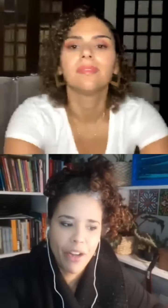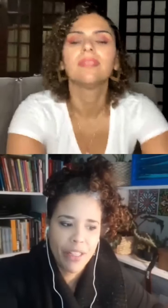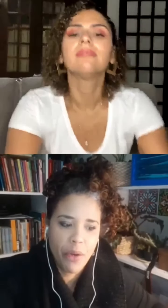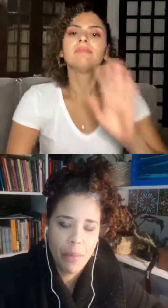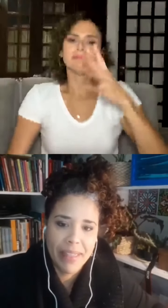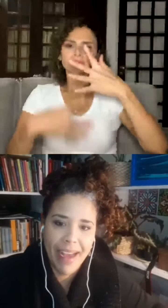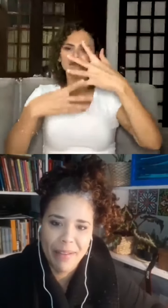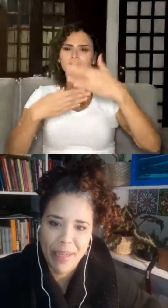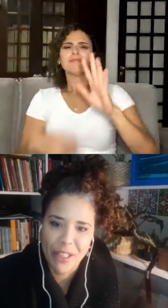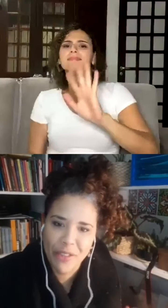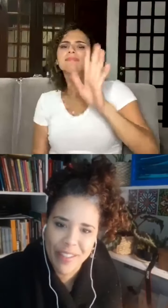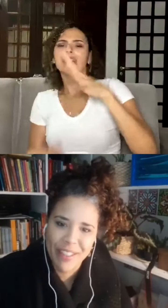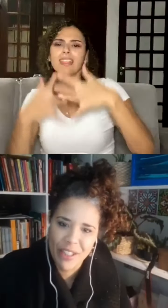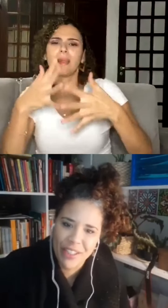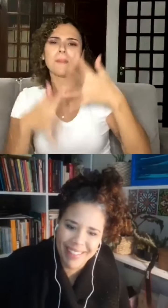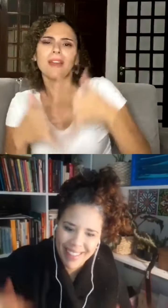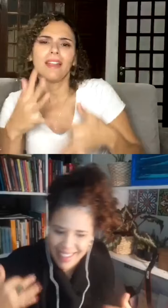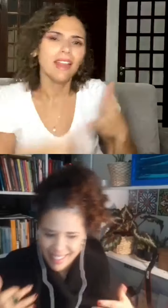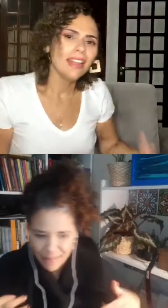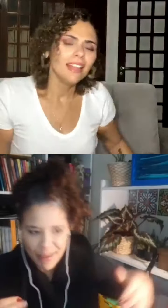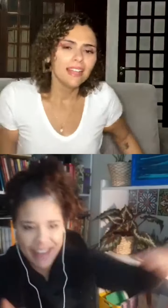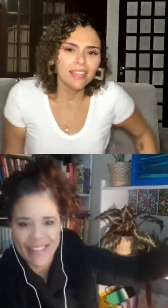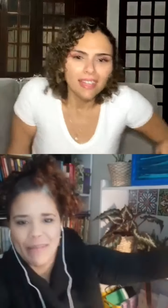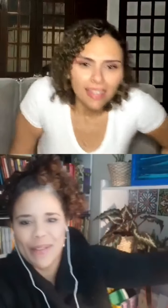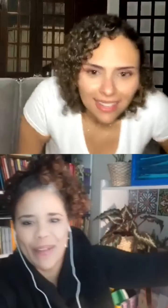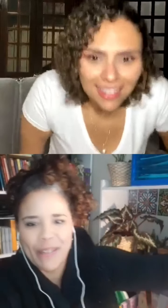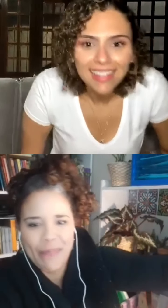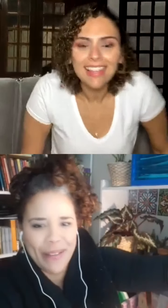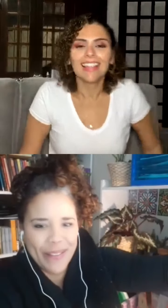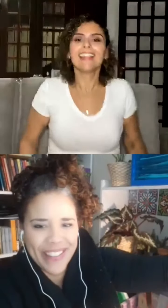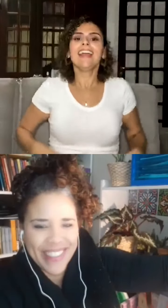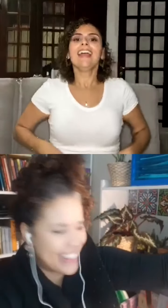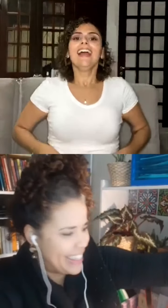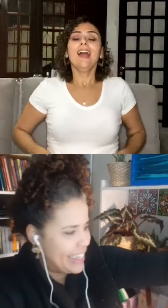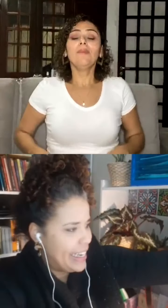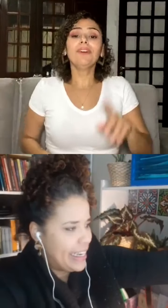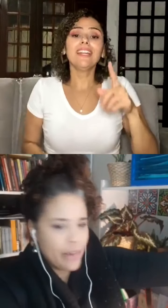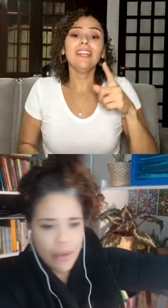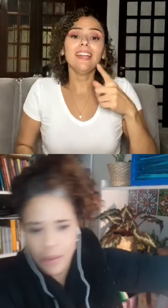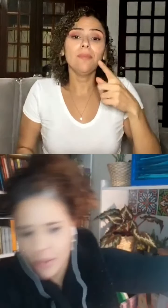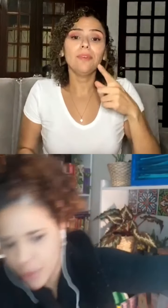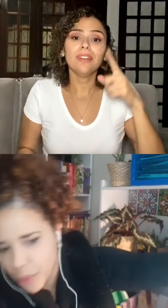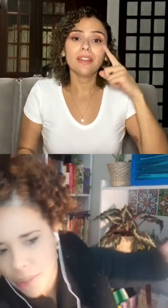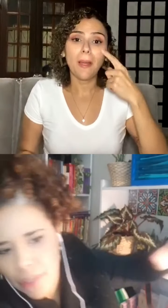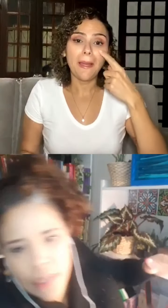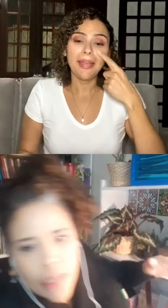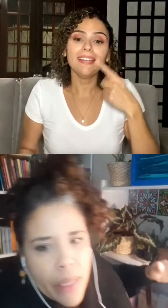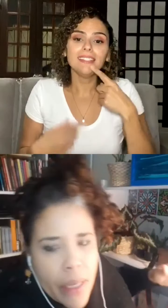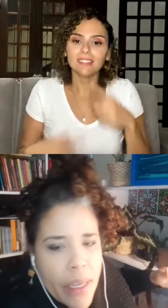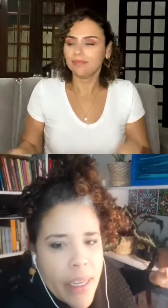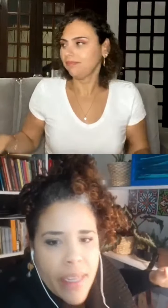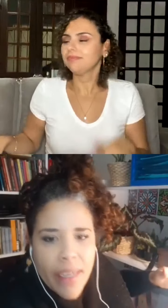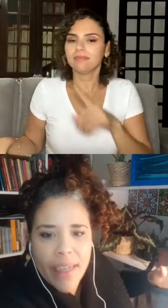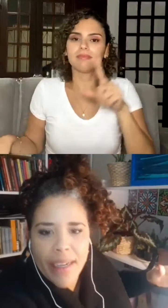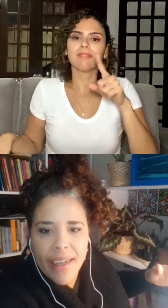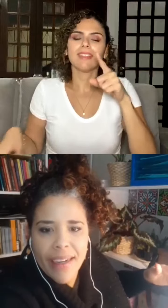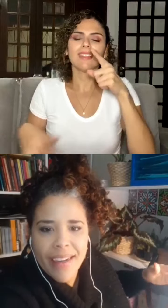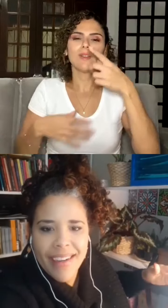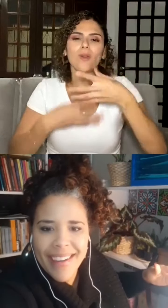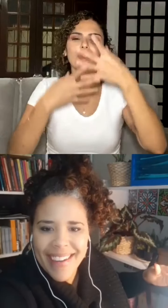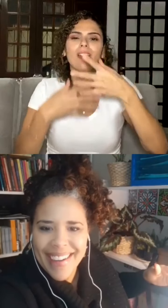ter o comentário para a gente recepcionar as perguntas. É porque, É porque o comentário ele